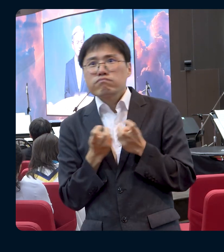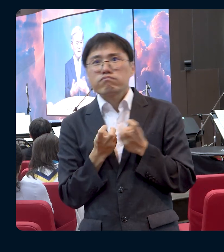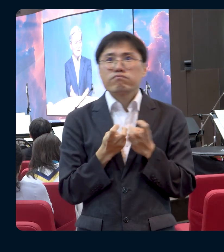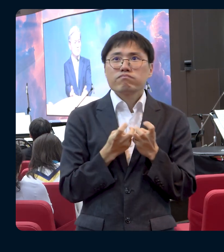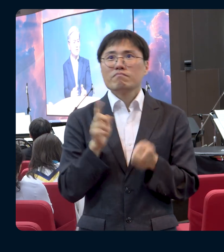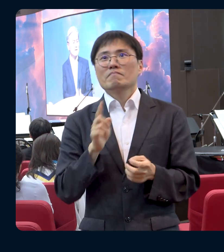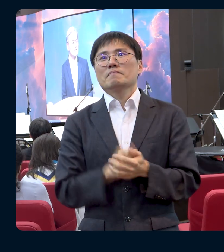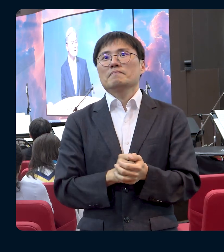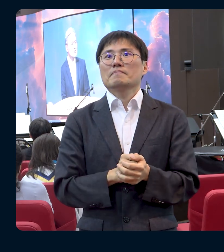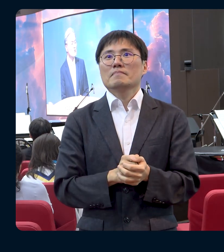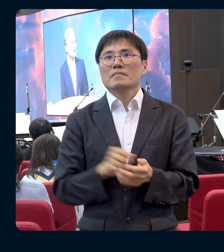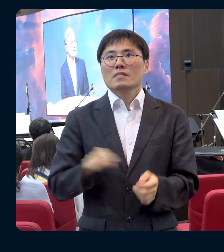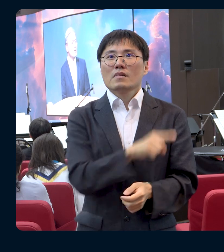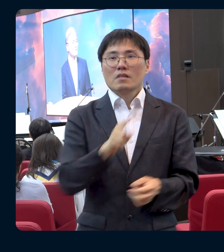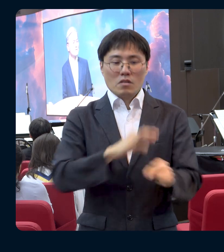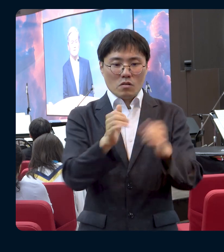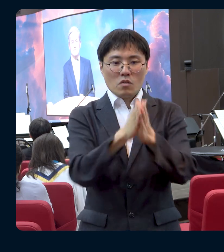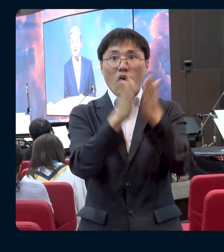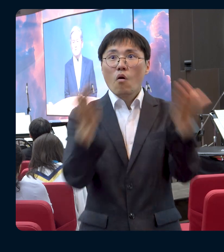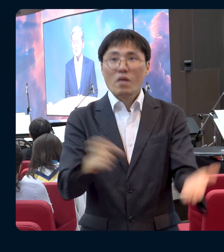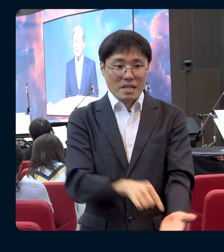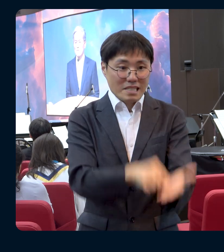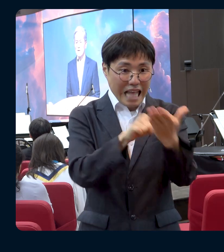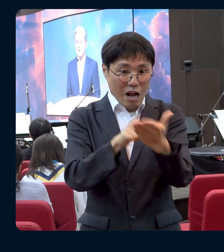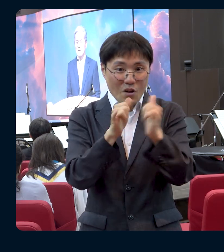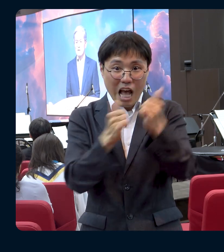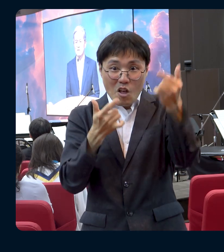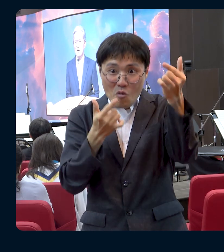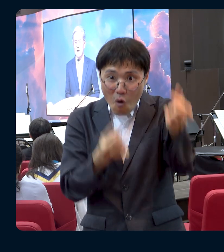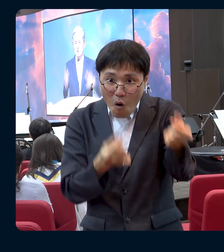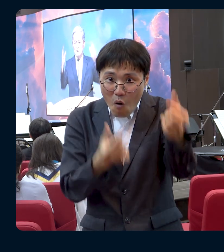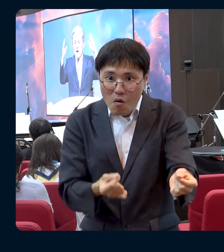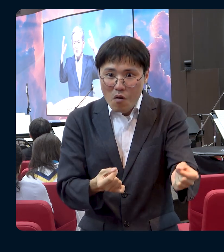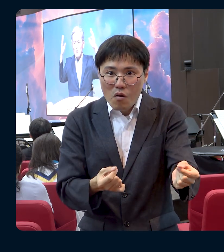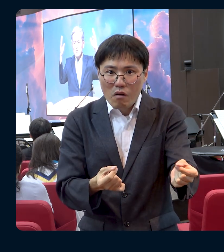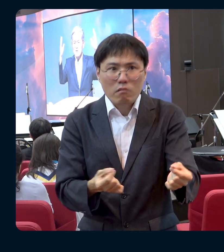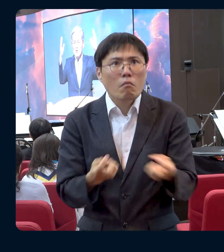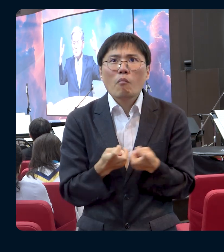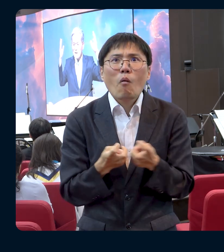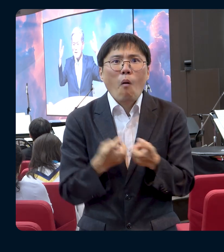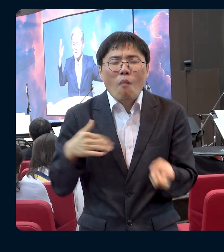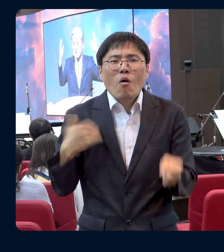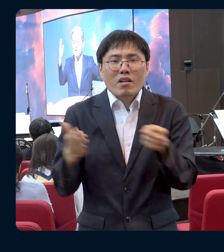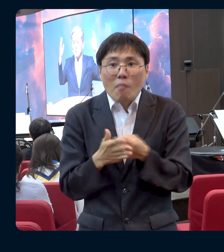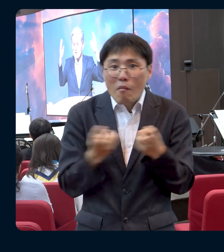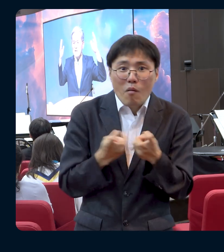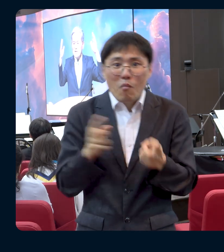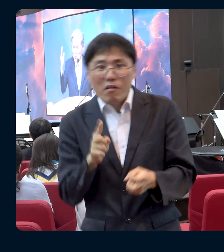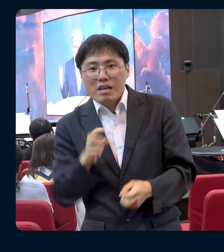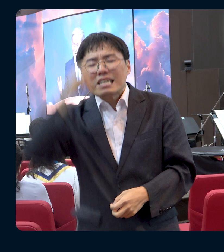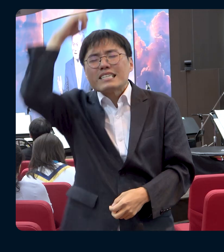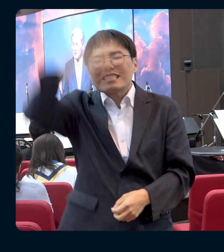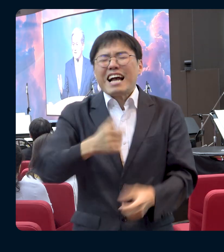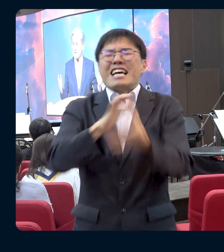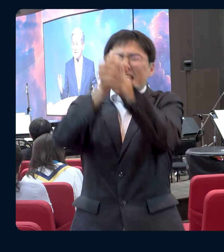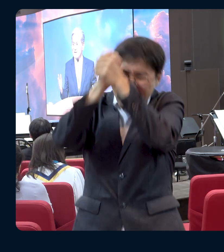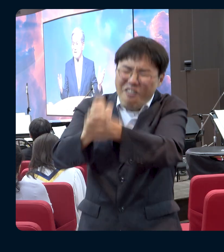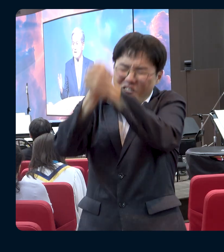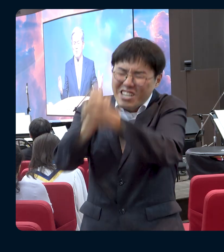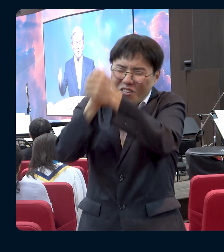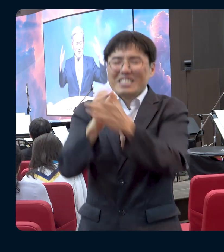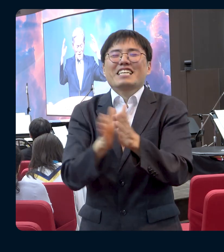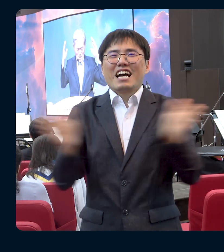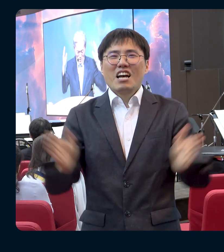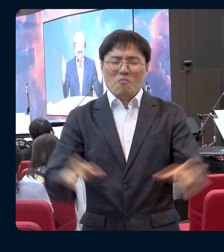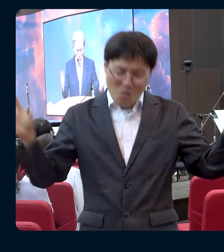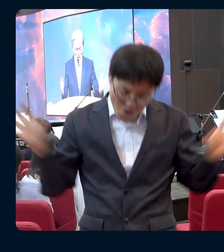했느냐? 예, 이분들이 성경에 나온 그런 사람들처럼 할 줄 아는 게 없으니까 어떻게 했겠어요? 그냥 기도하기 시작한 거예요.